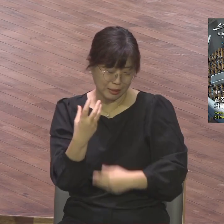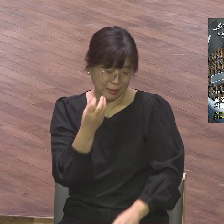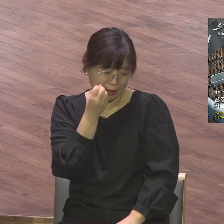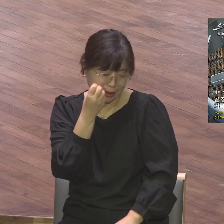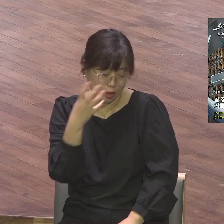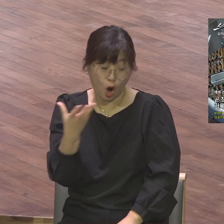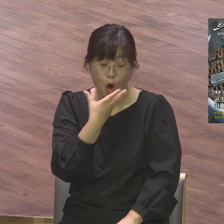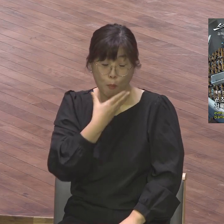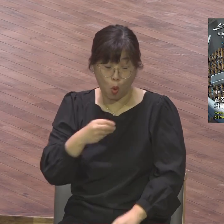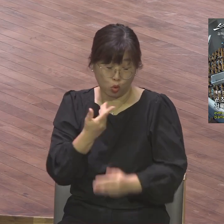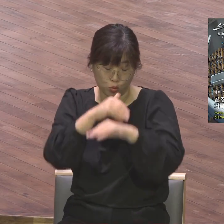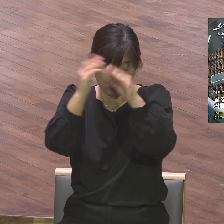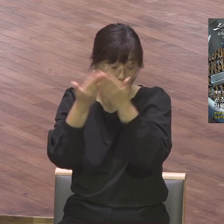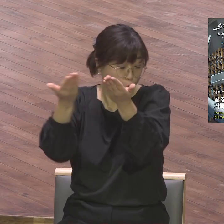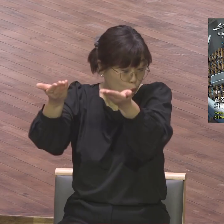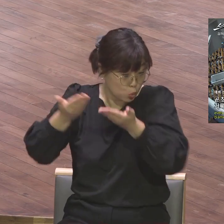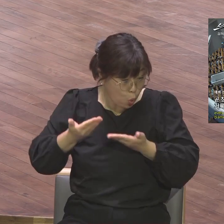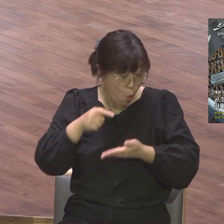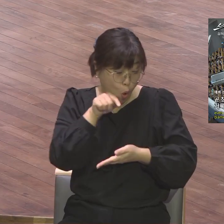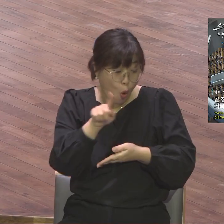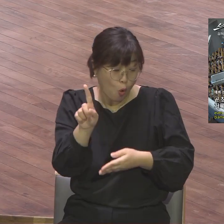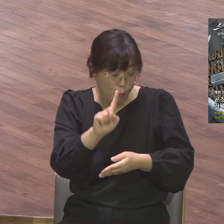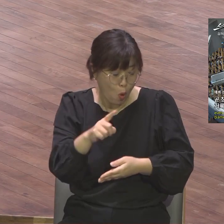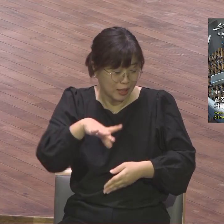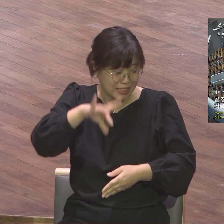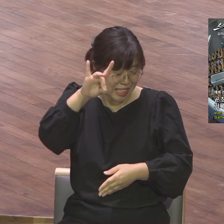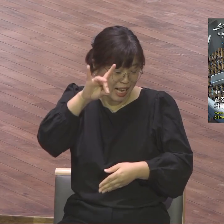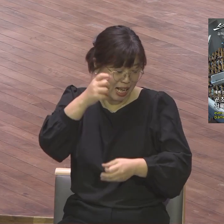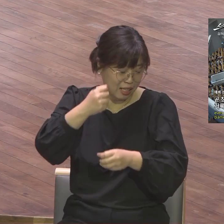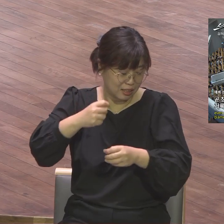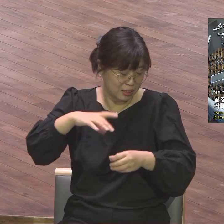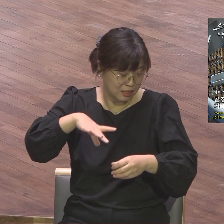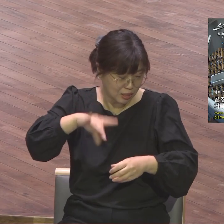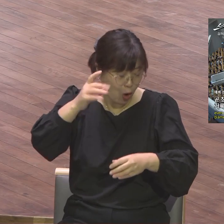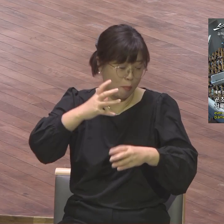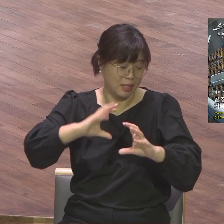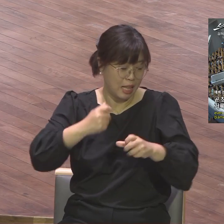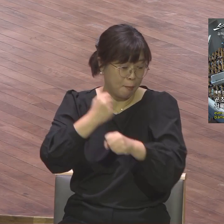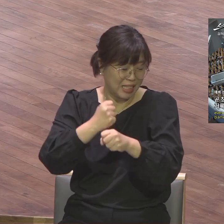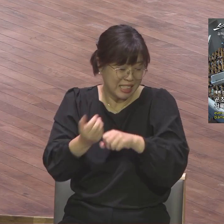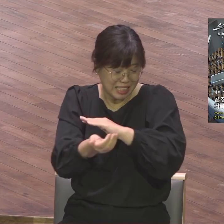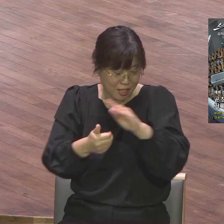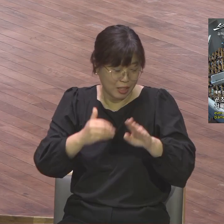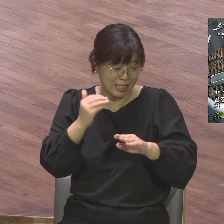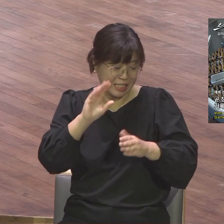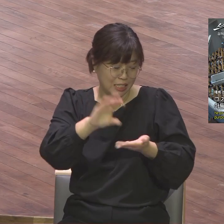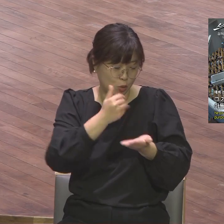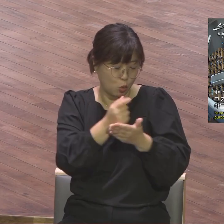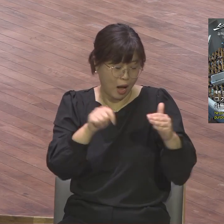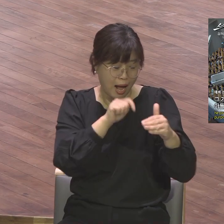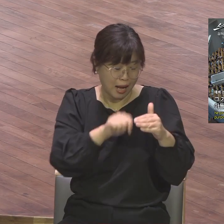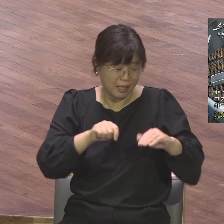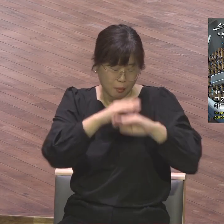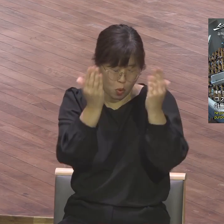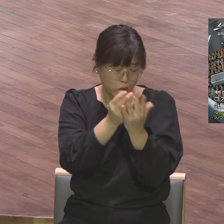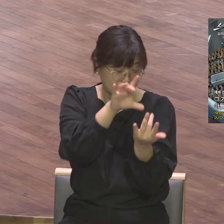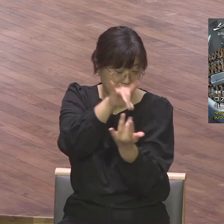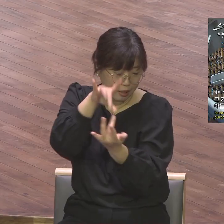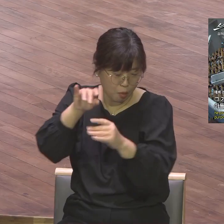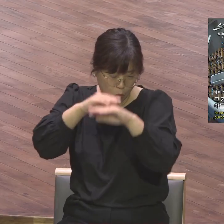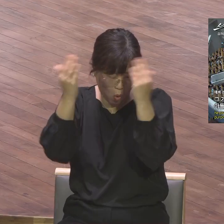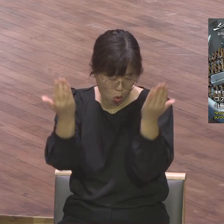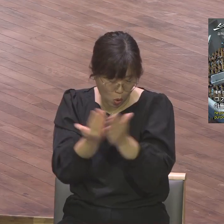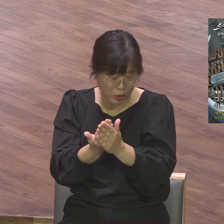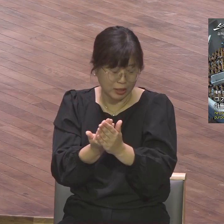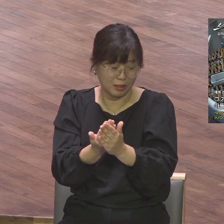곧 창세전에 그리스도 안에서 우리를 택하사 우리로 사랑 안에서 그 앞에 거룩하고 흠이 없게 하시려고 그 기쁘신